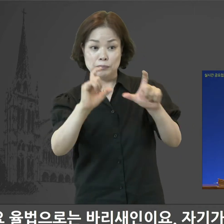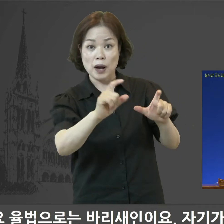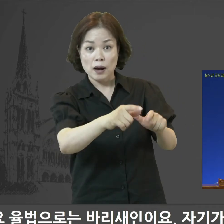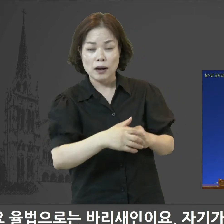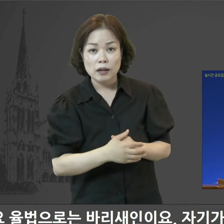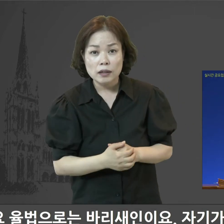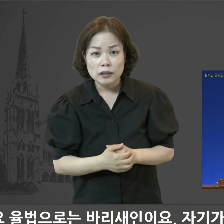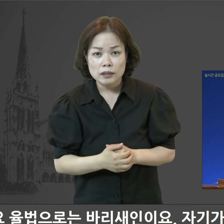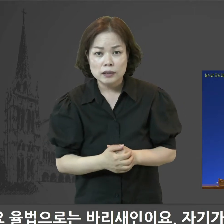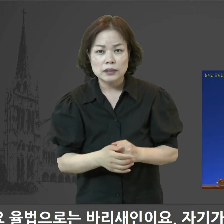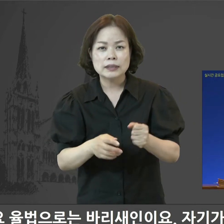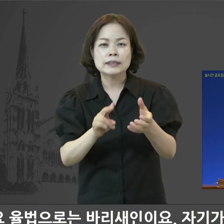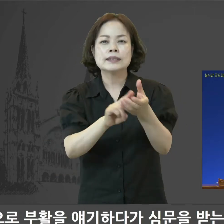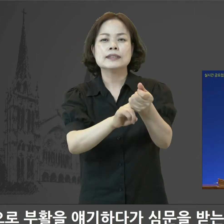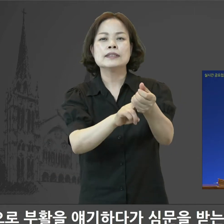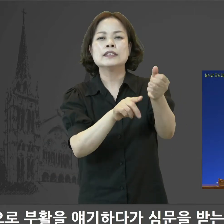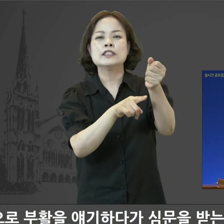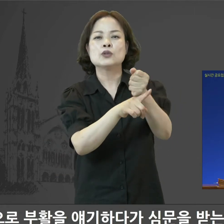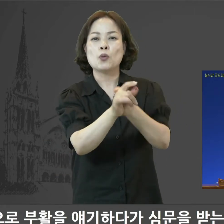얘기입니다. 그런데 의도가 있었다.